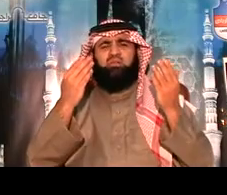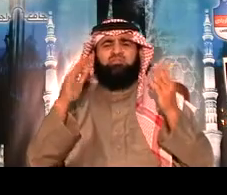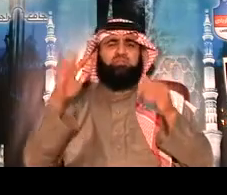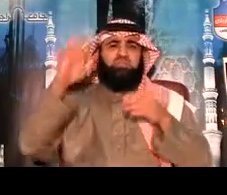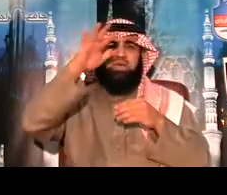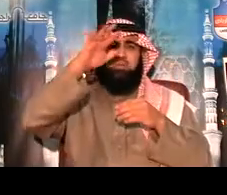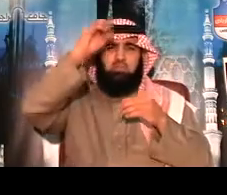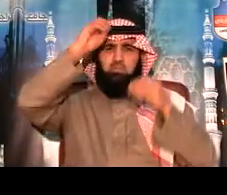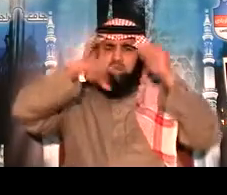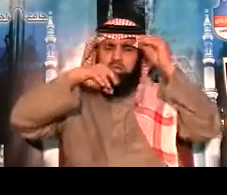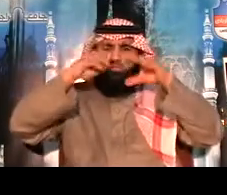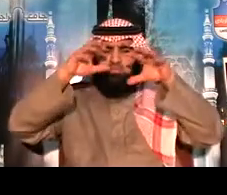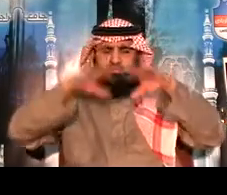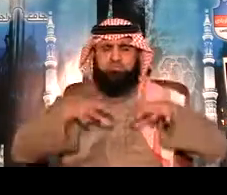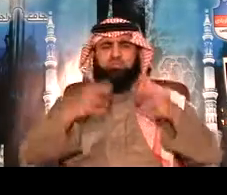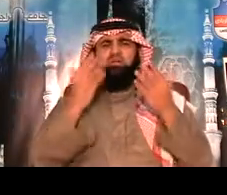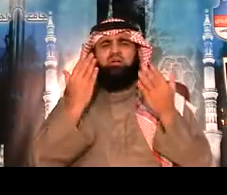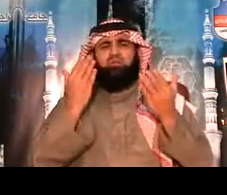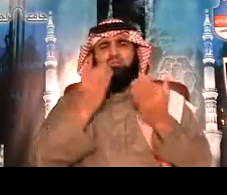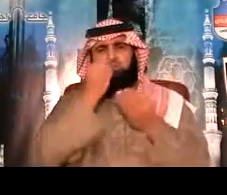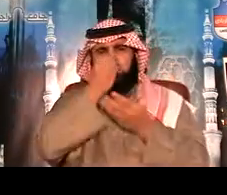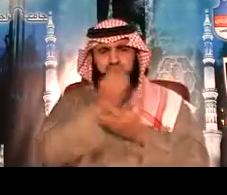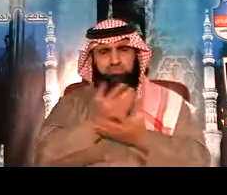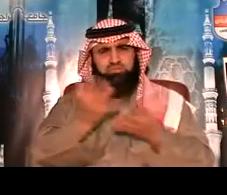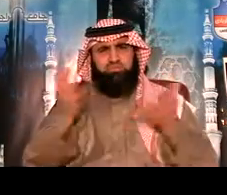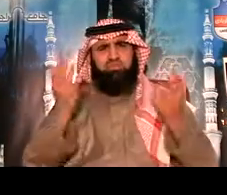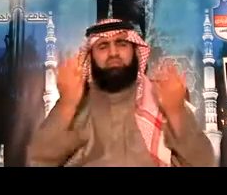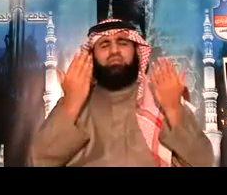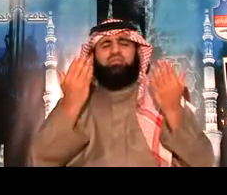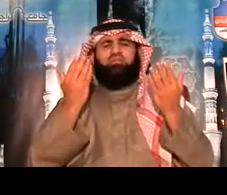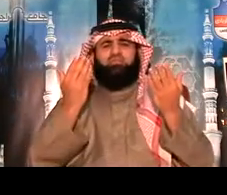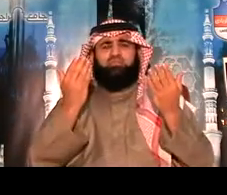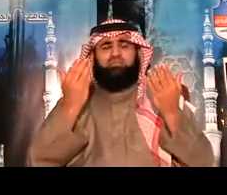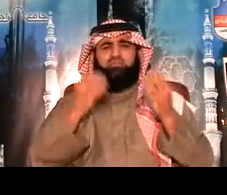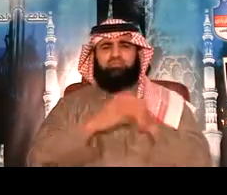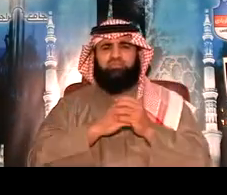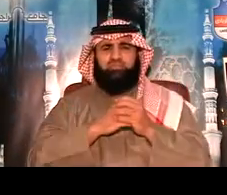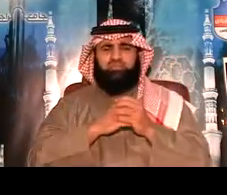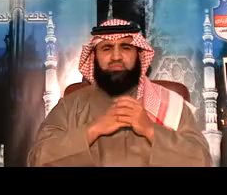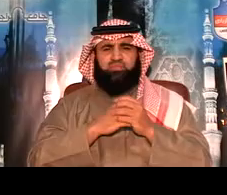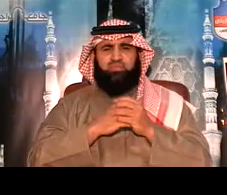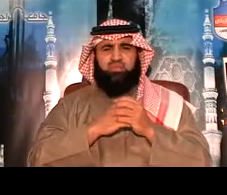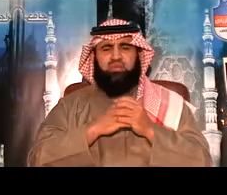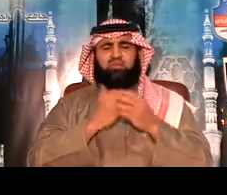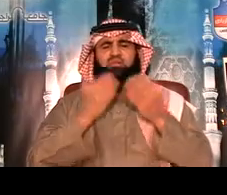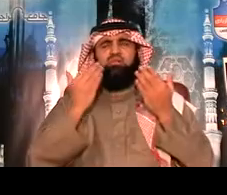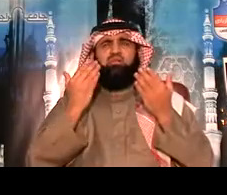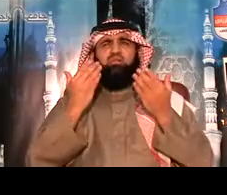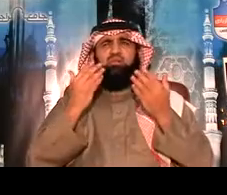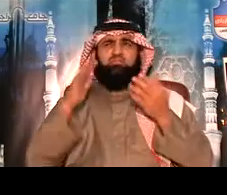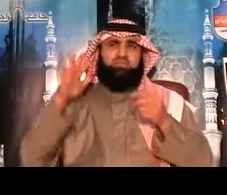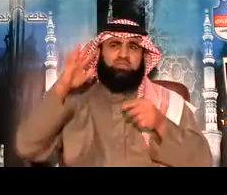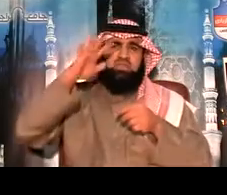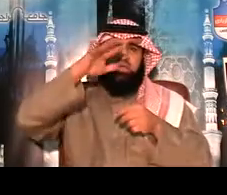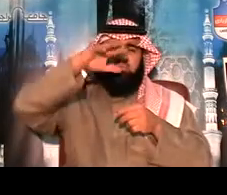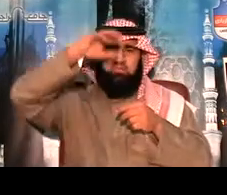بركات السماء وأخرج لنا من بركات الأرض. اللهم أنزل علينا من بركات